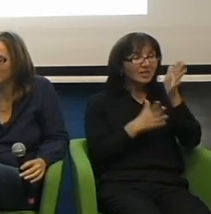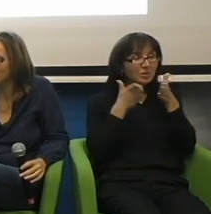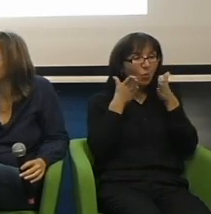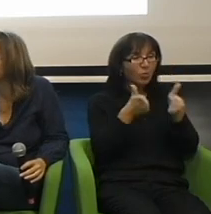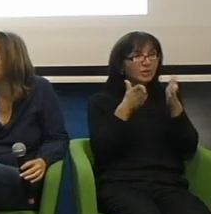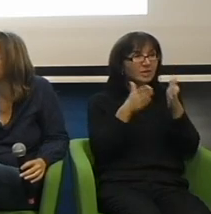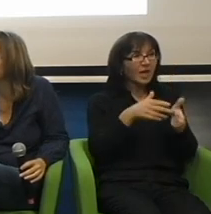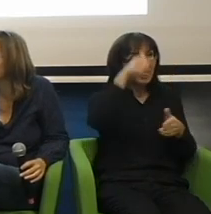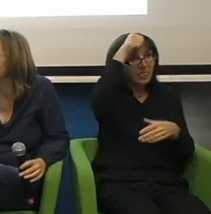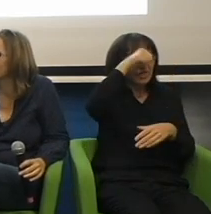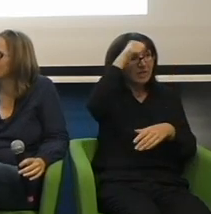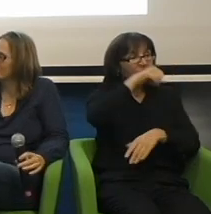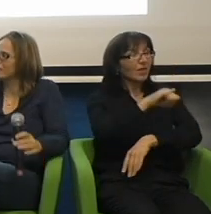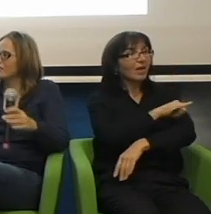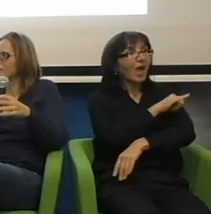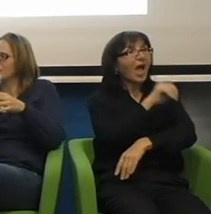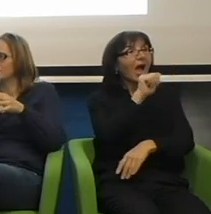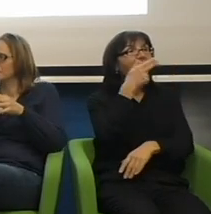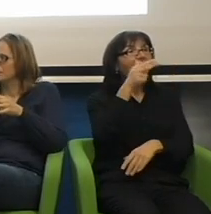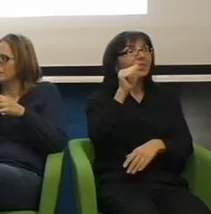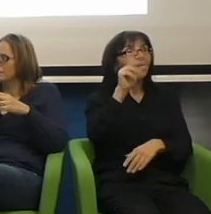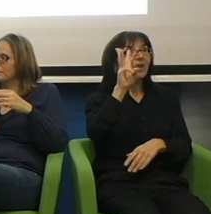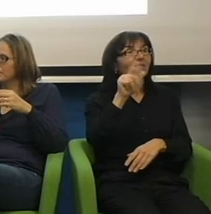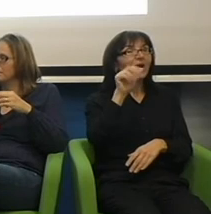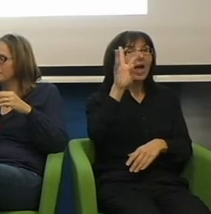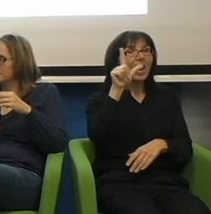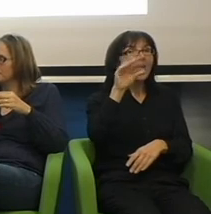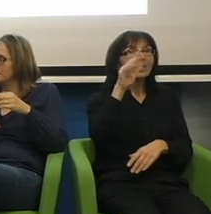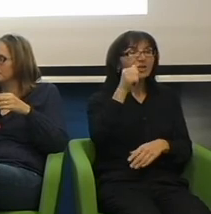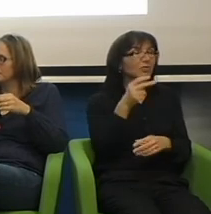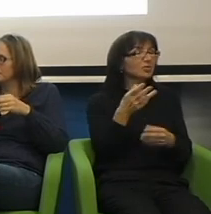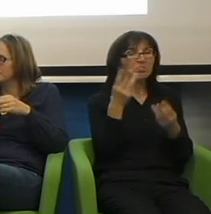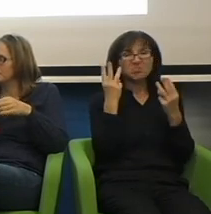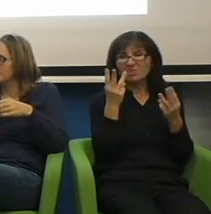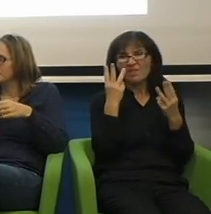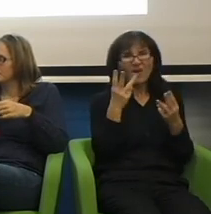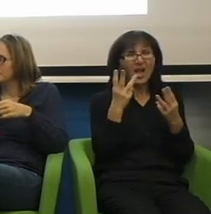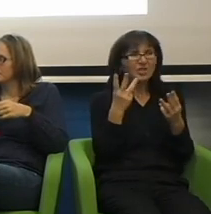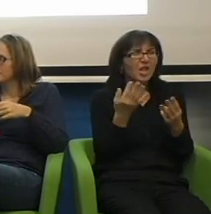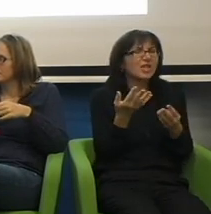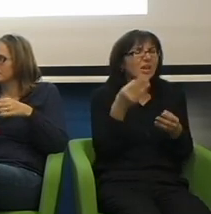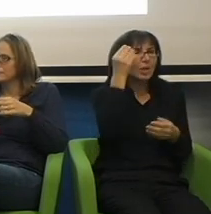szczerze, że mi się wydaje, że to nie jest to takie ważne, ile szkół. Mi się wydaje, że